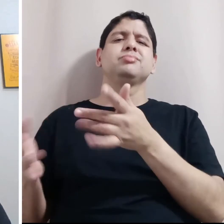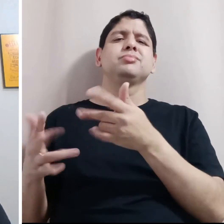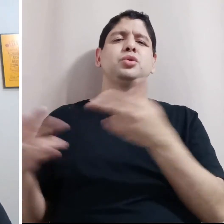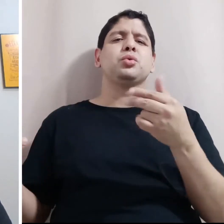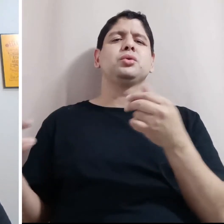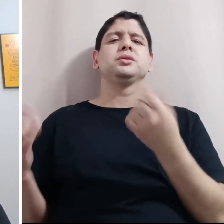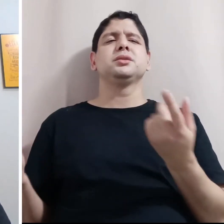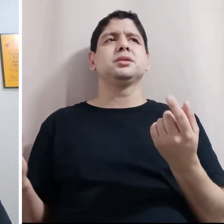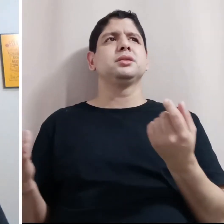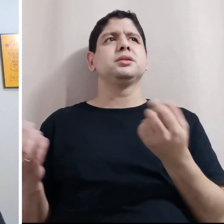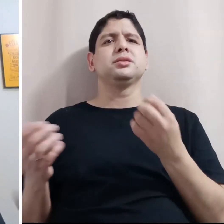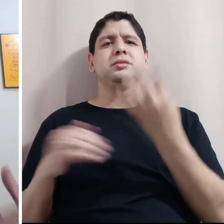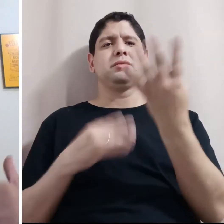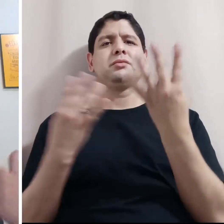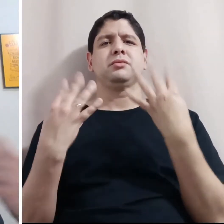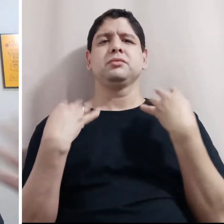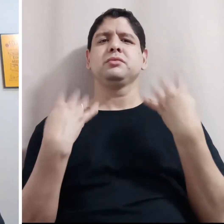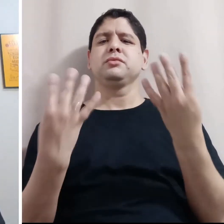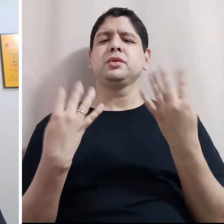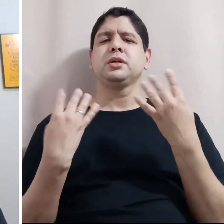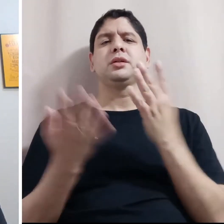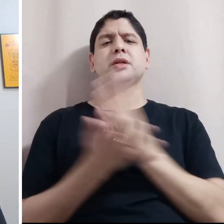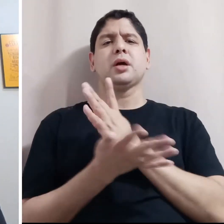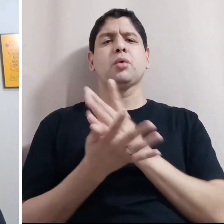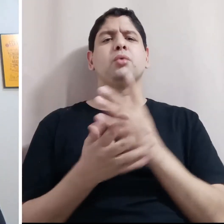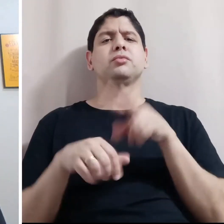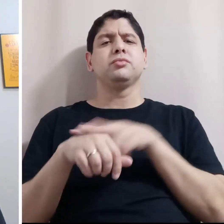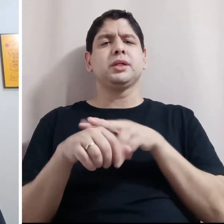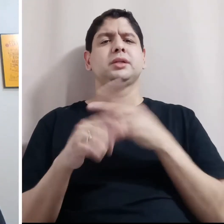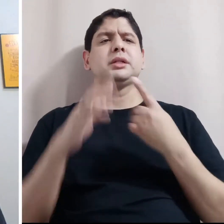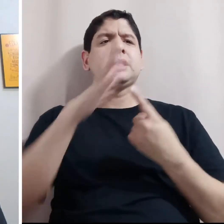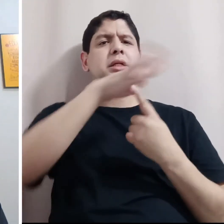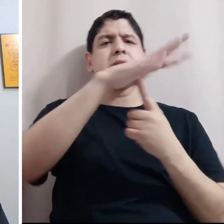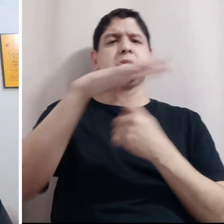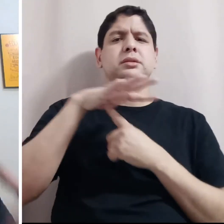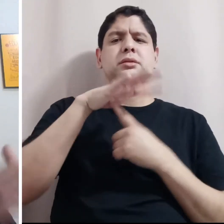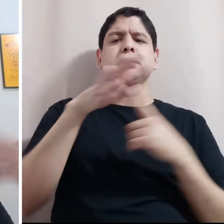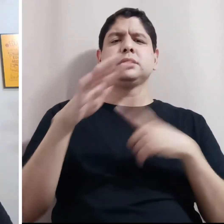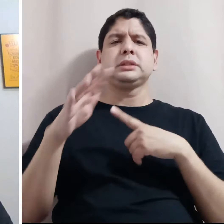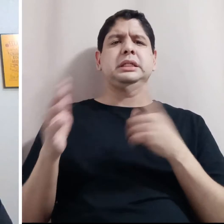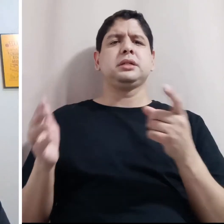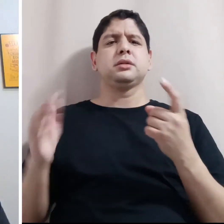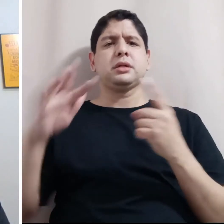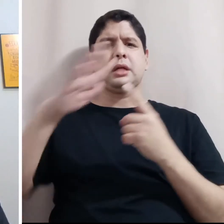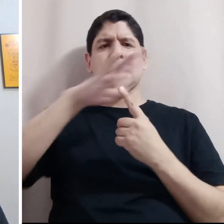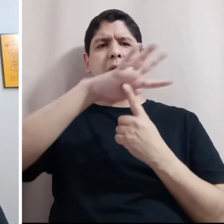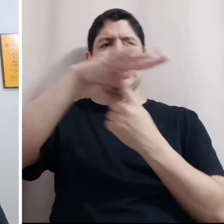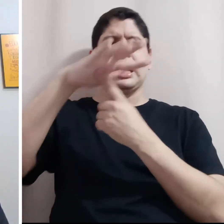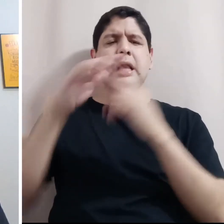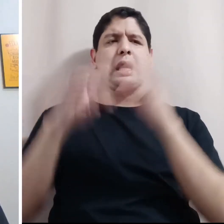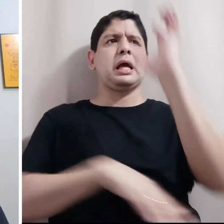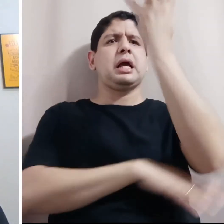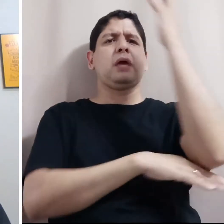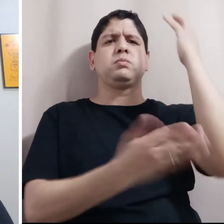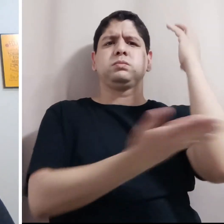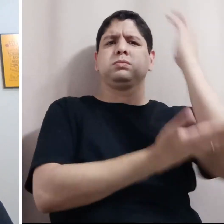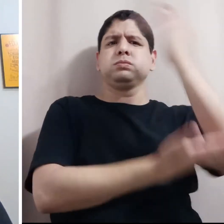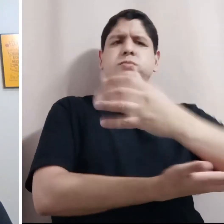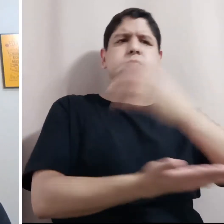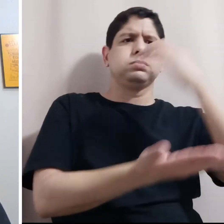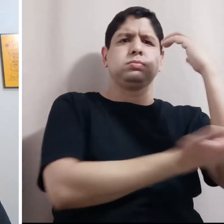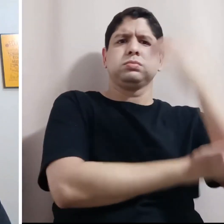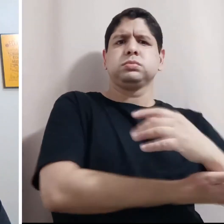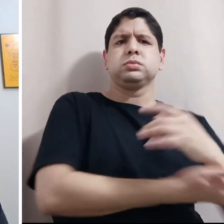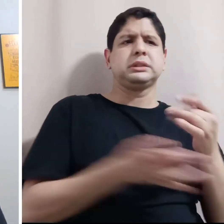da natureza, né? Teriam, por exemplo, né, derrubado, né, feito uma derrubada muito grande